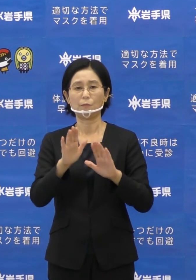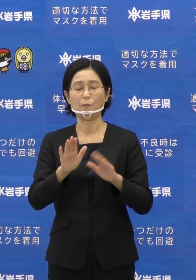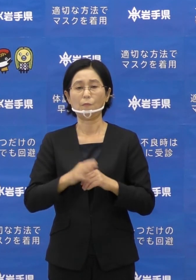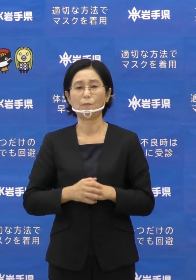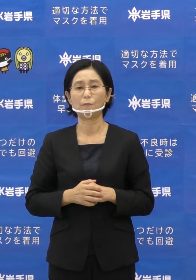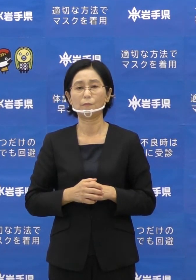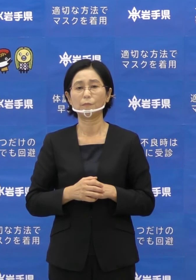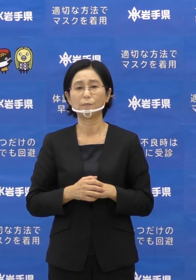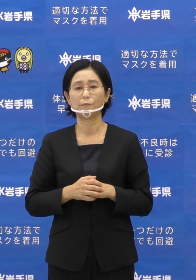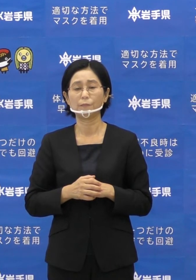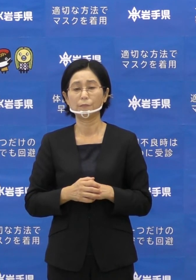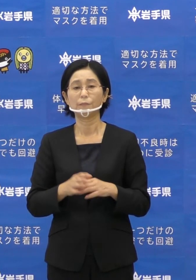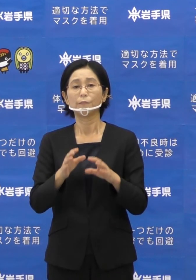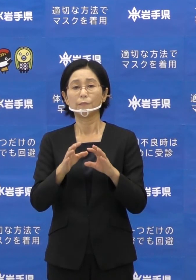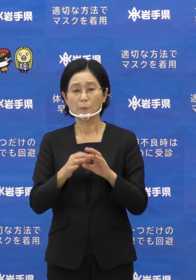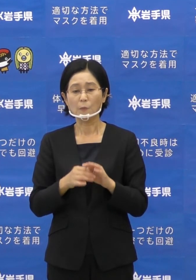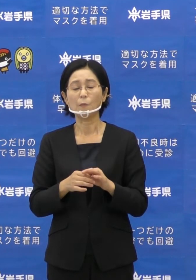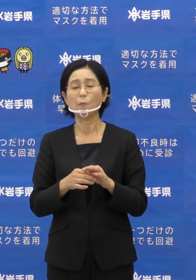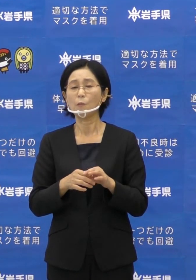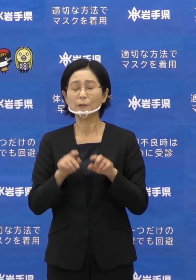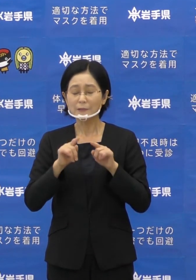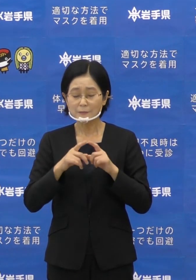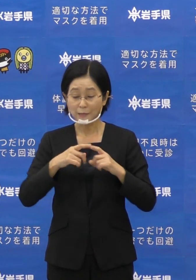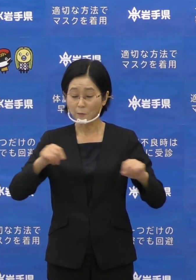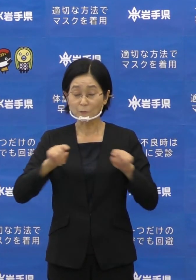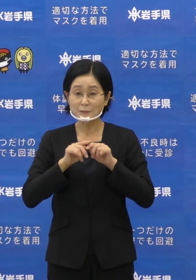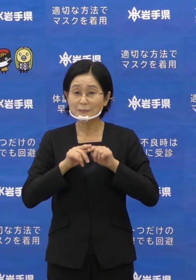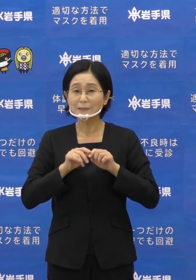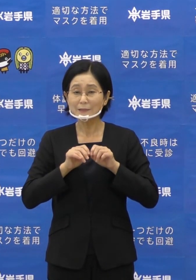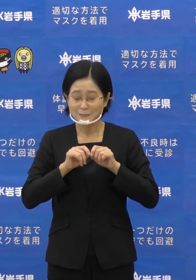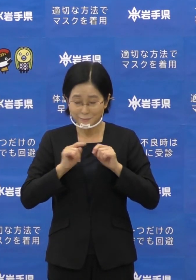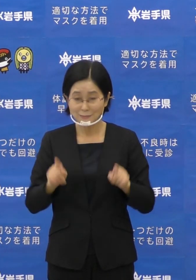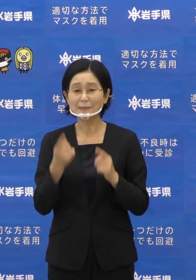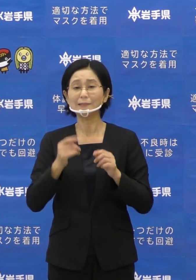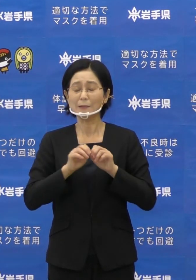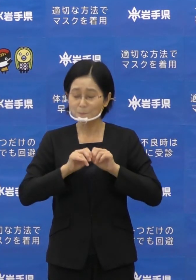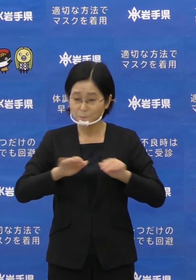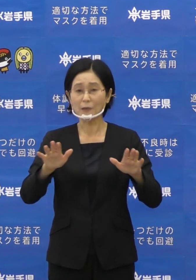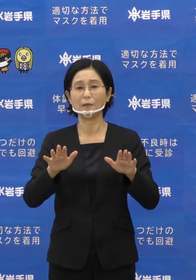もはや全国一斉緊急事態宣言という、